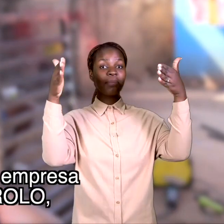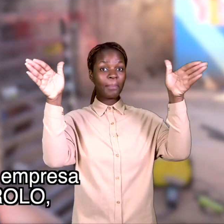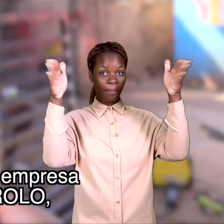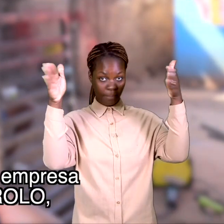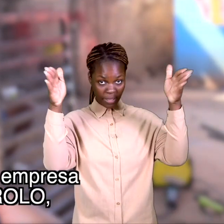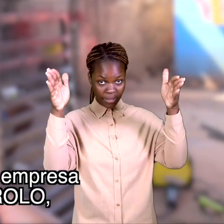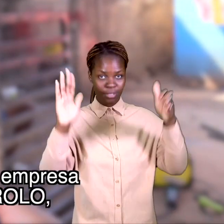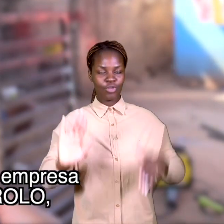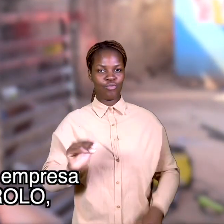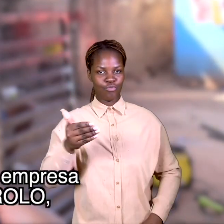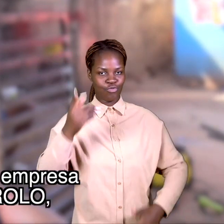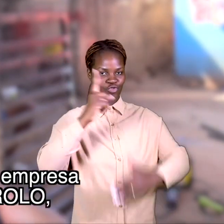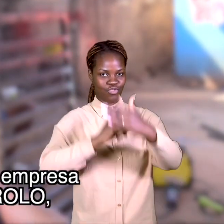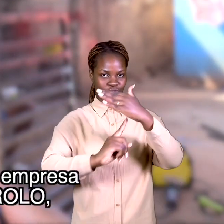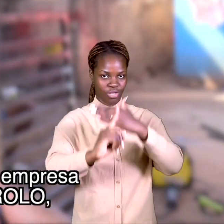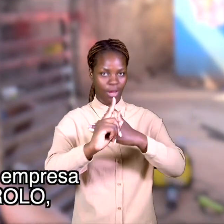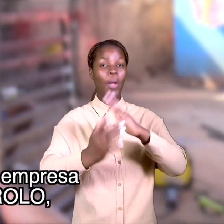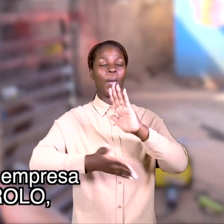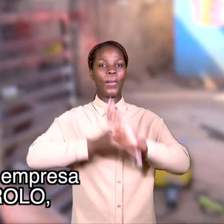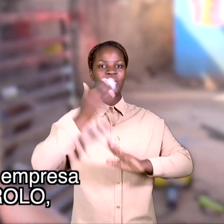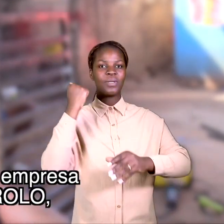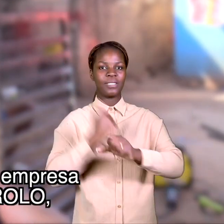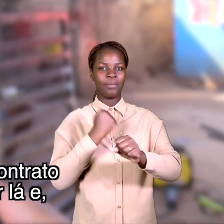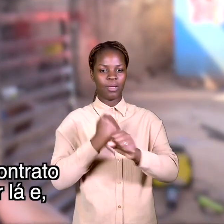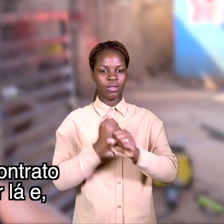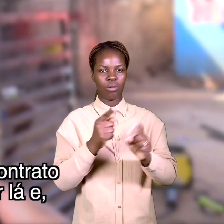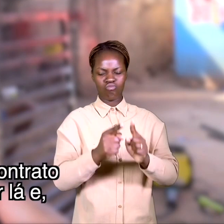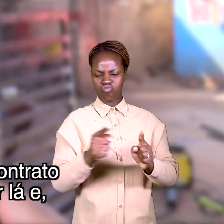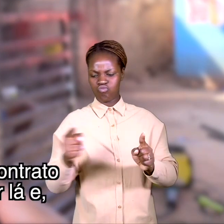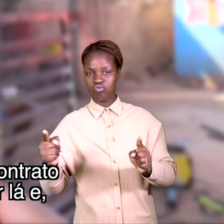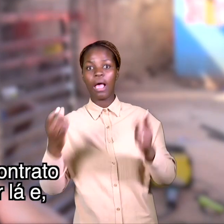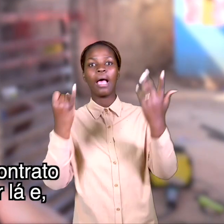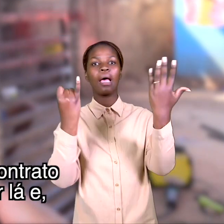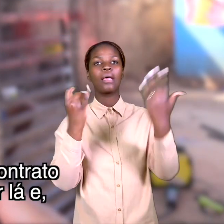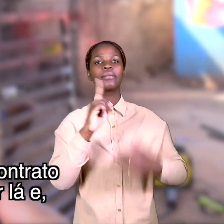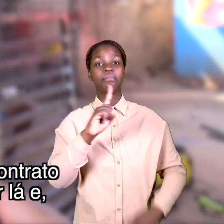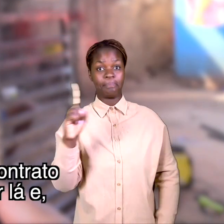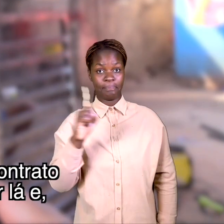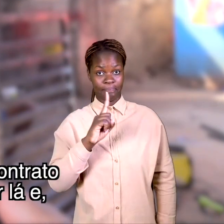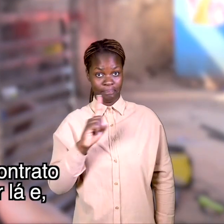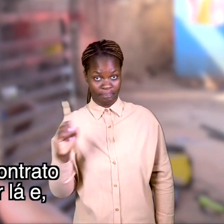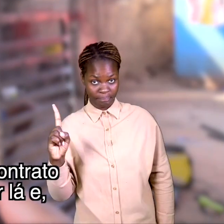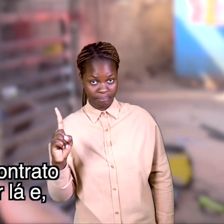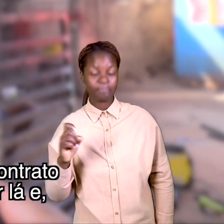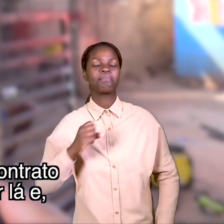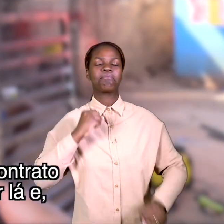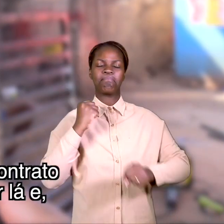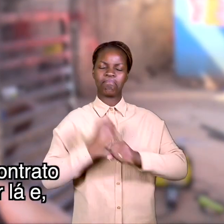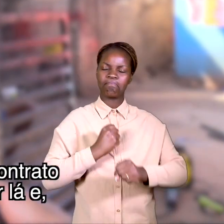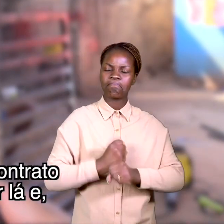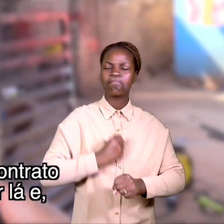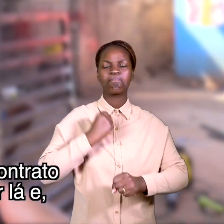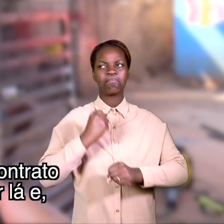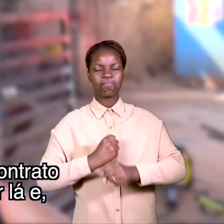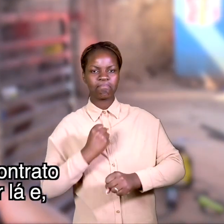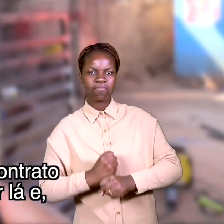fui meter os documentos numa empresa chamada Tecnocontrole e praticamente consegui. Num contrato, acho que foi contrato, não me